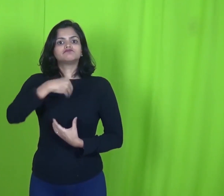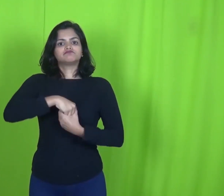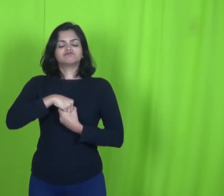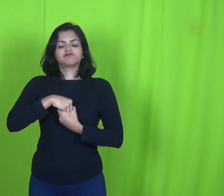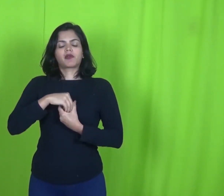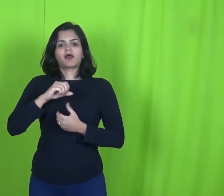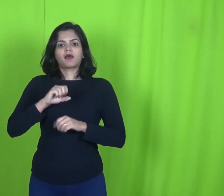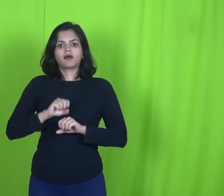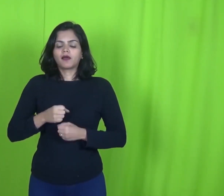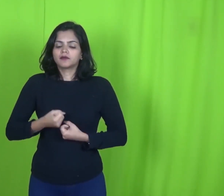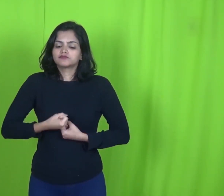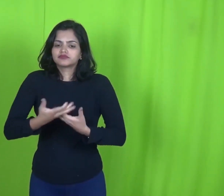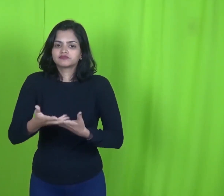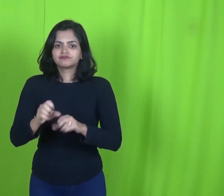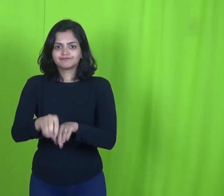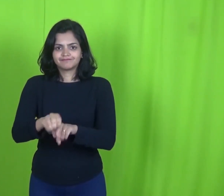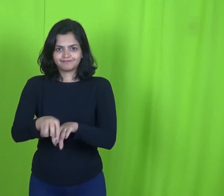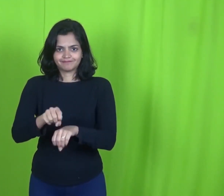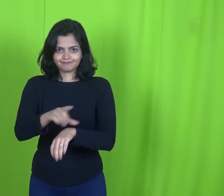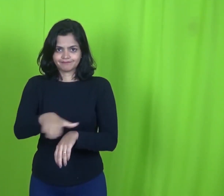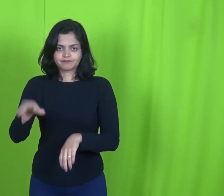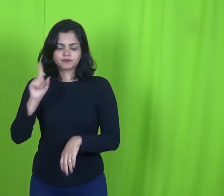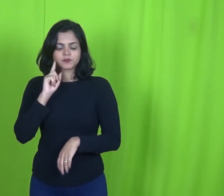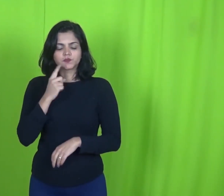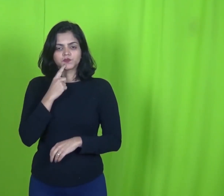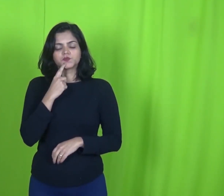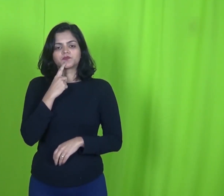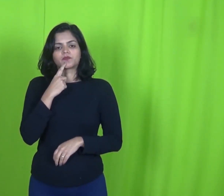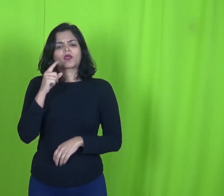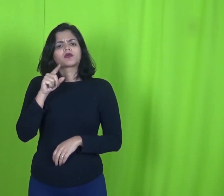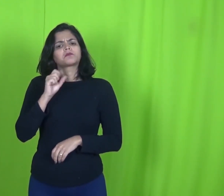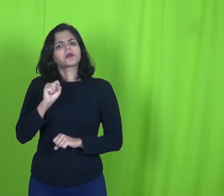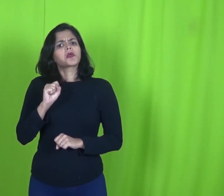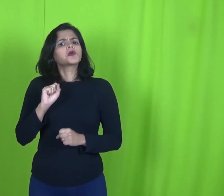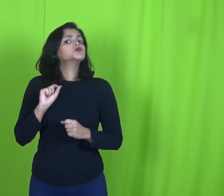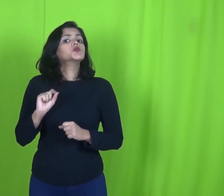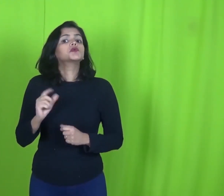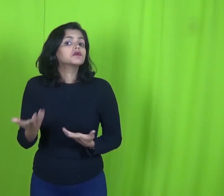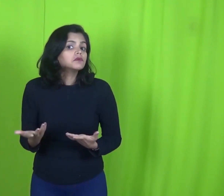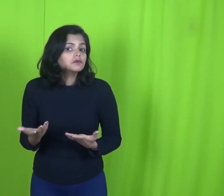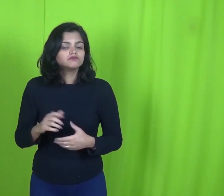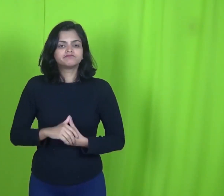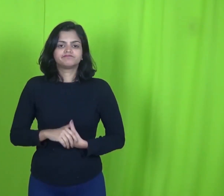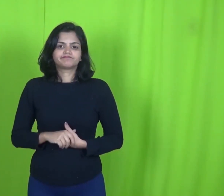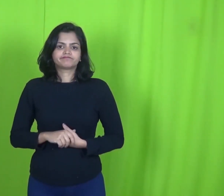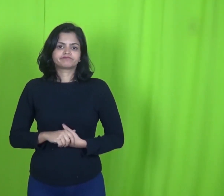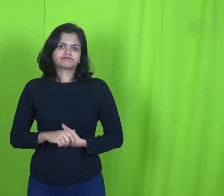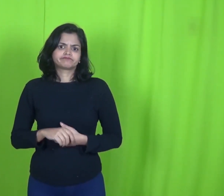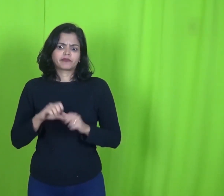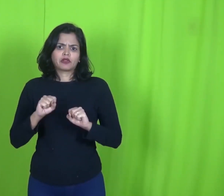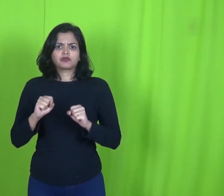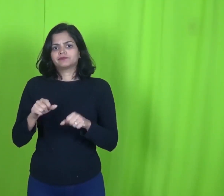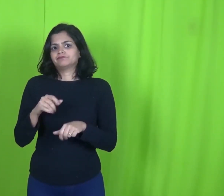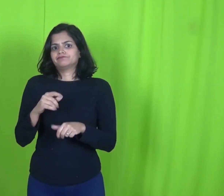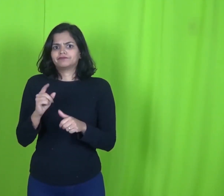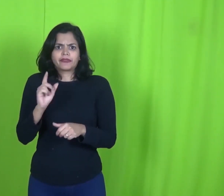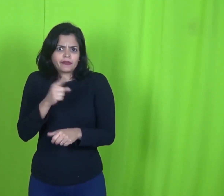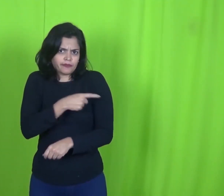seus estudos, quer seja você surdo ou ouvinte. Então, como pode ser esse processo de